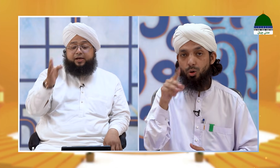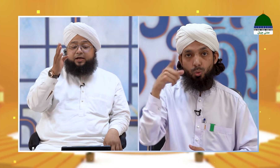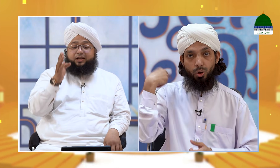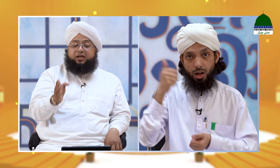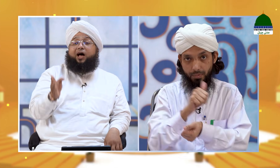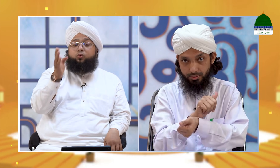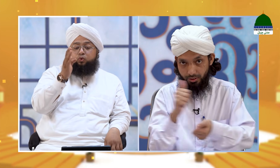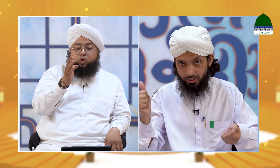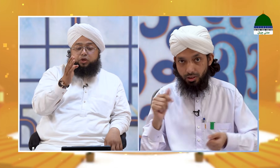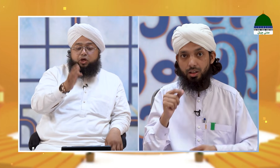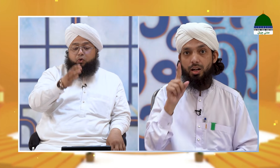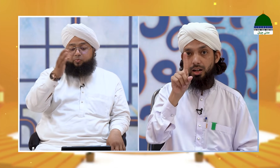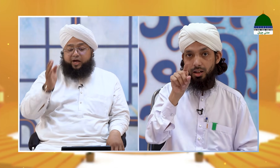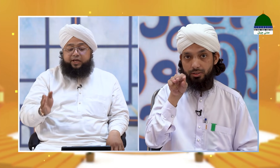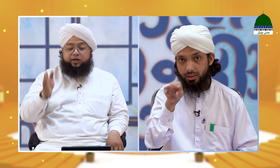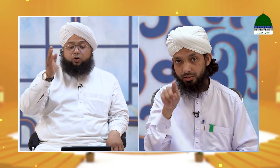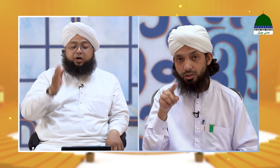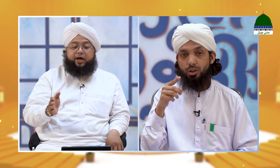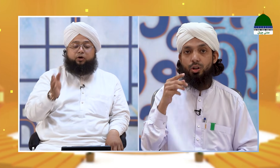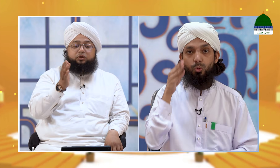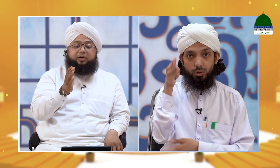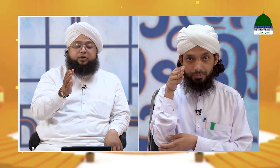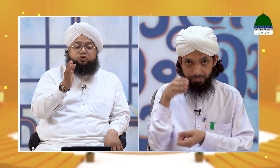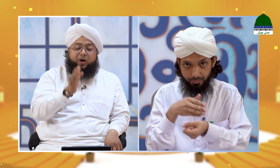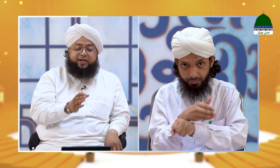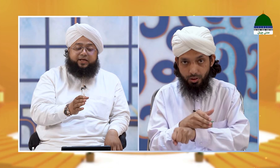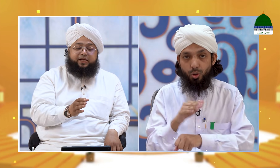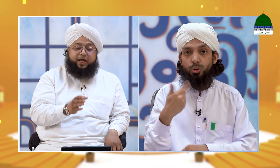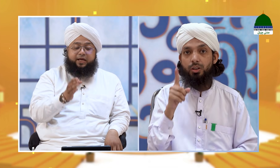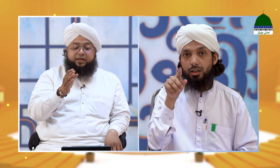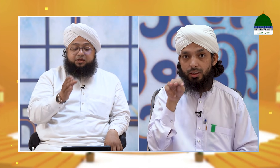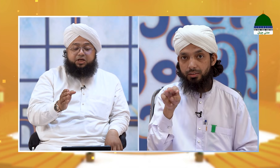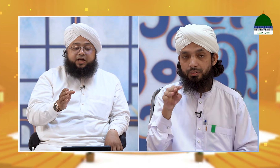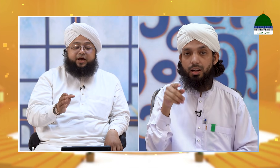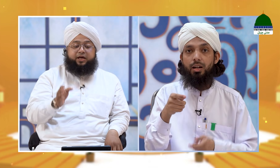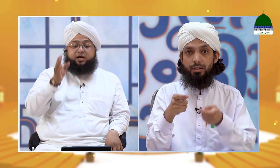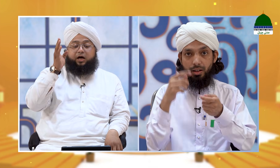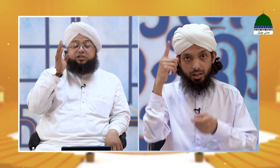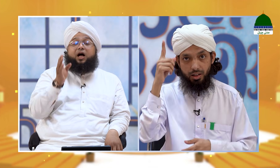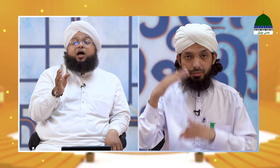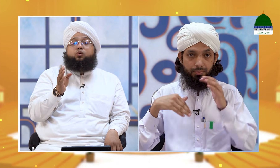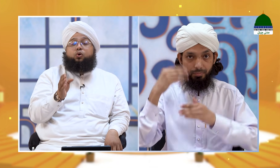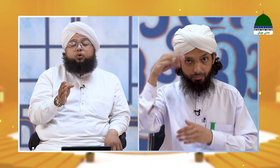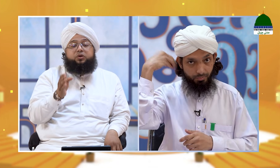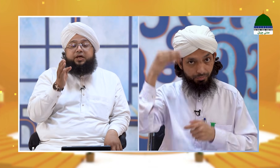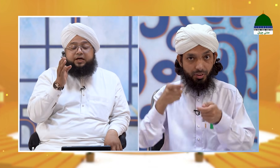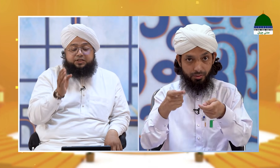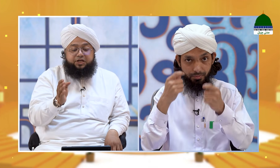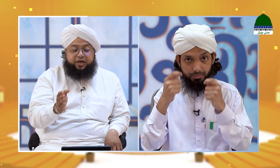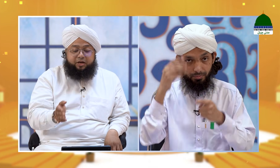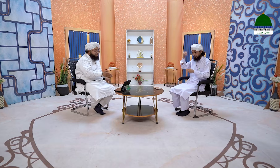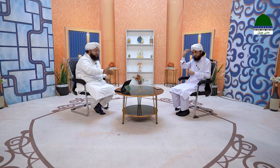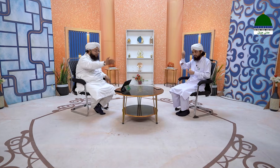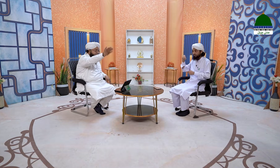کرنے، 1000 اونٹوں کی قربانی اور راہ خدا میں سواری کے لیے دیے گئے 1000 گھوڑوں کے